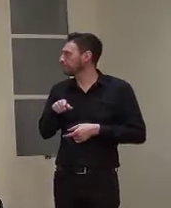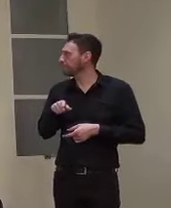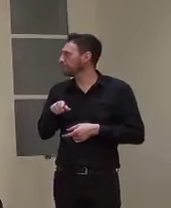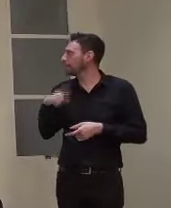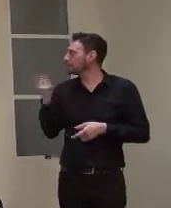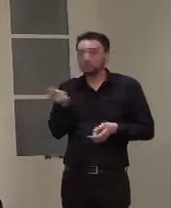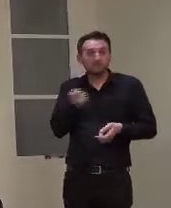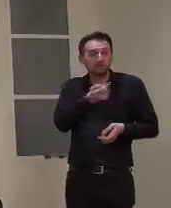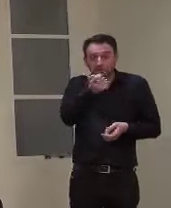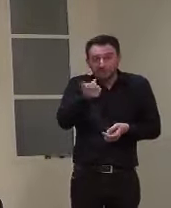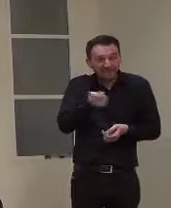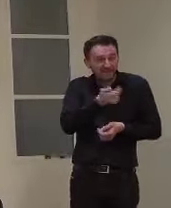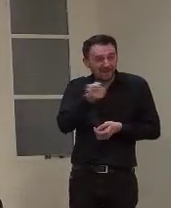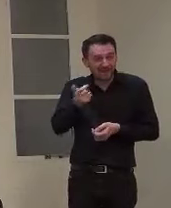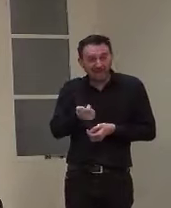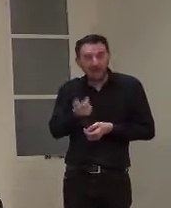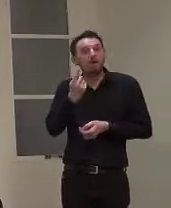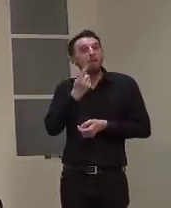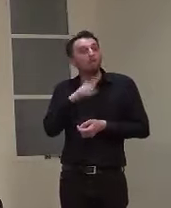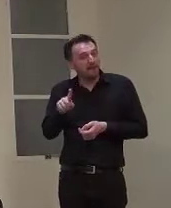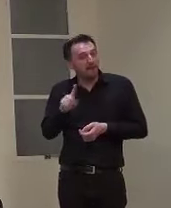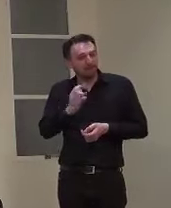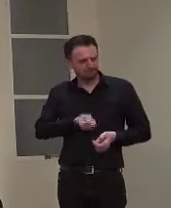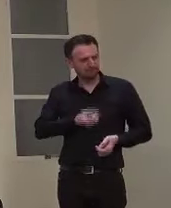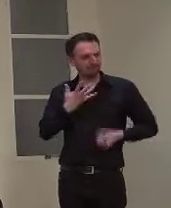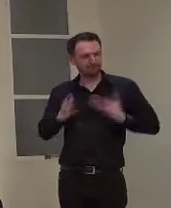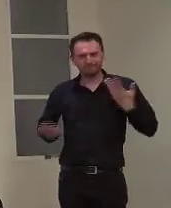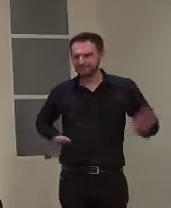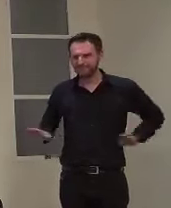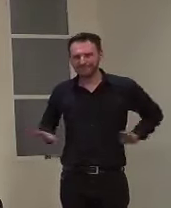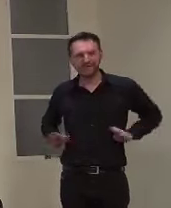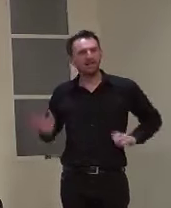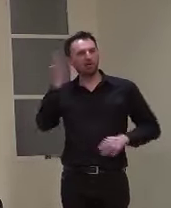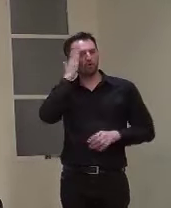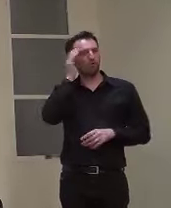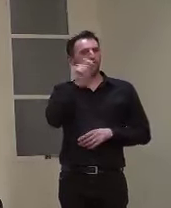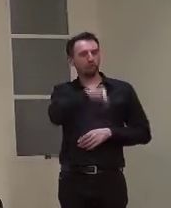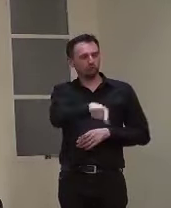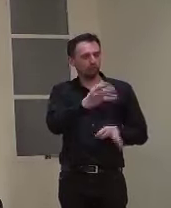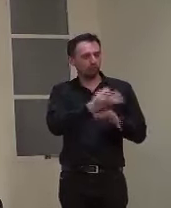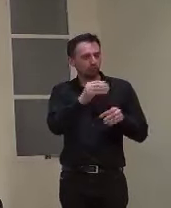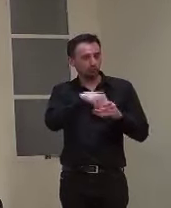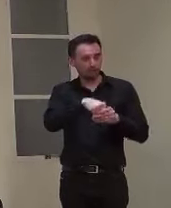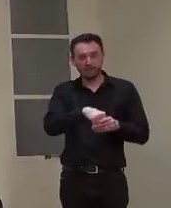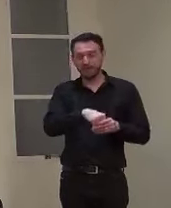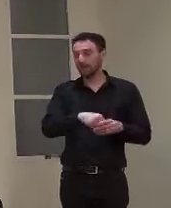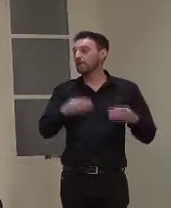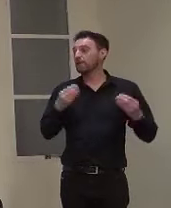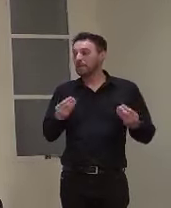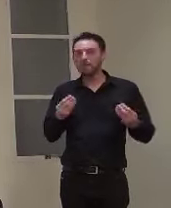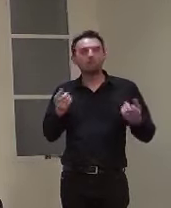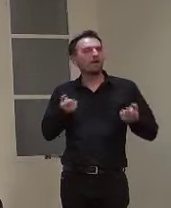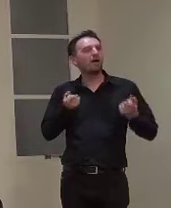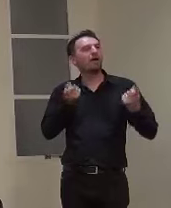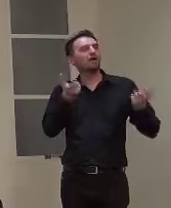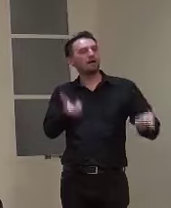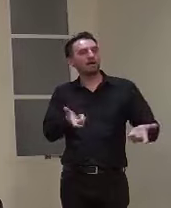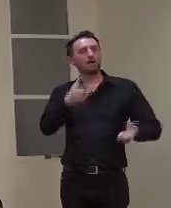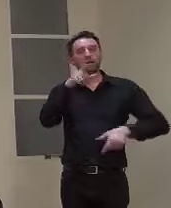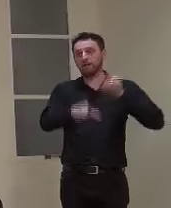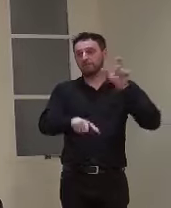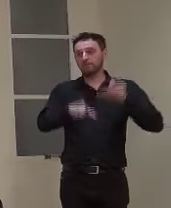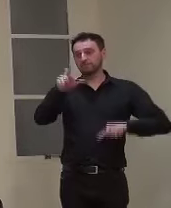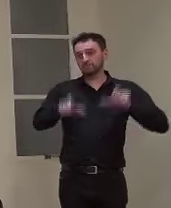el caso - la imposición y la cultura escolar a los chicos en